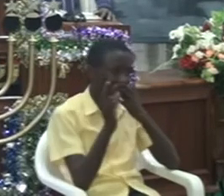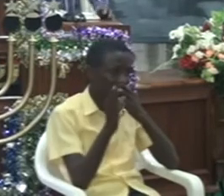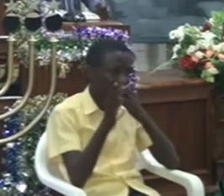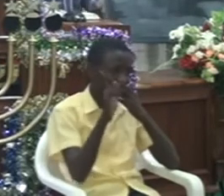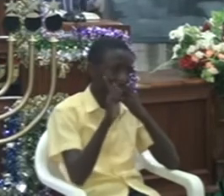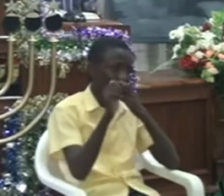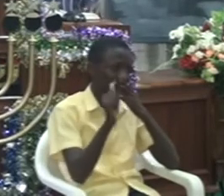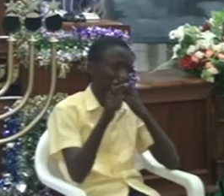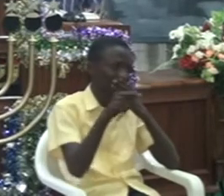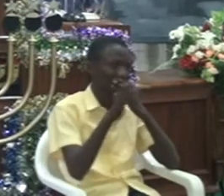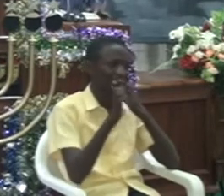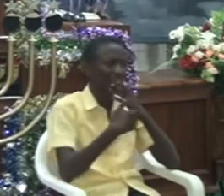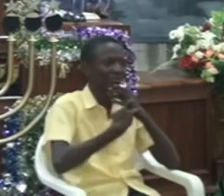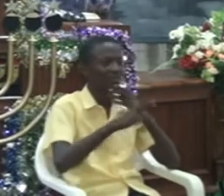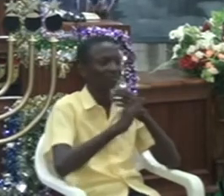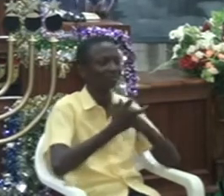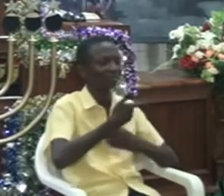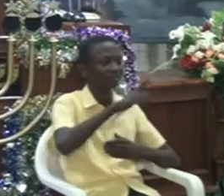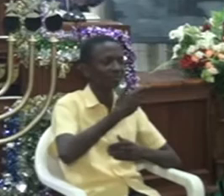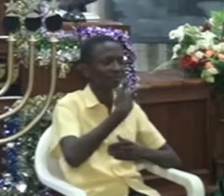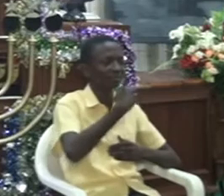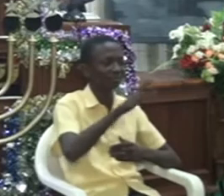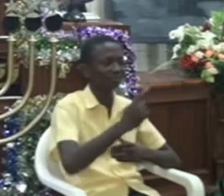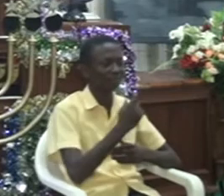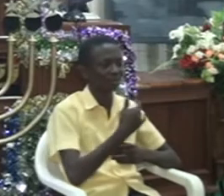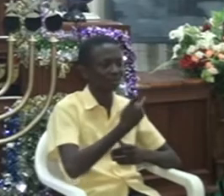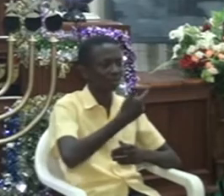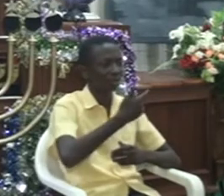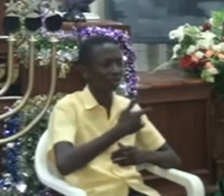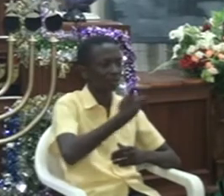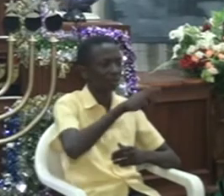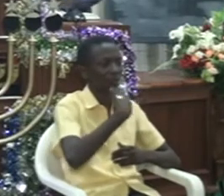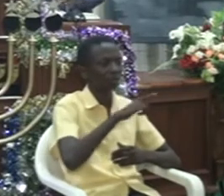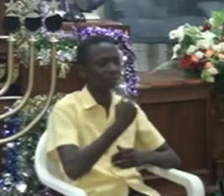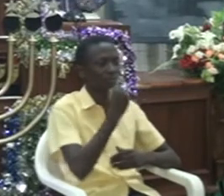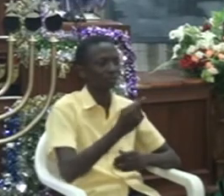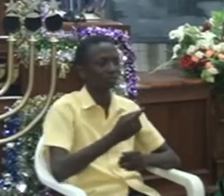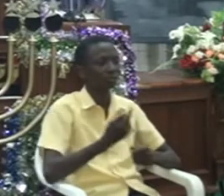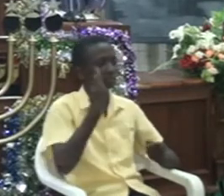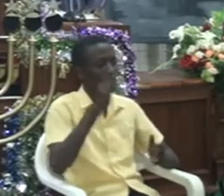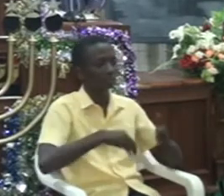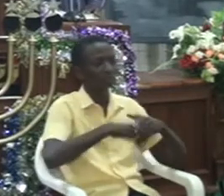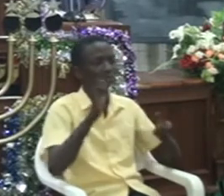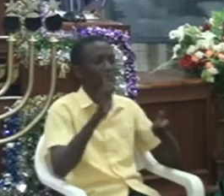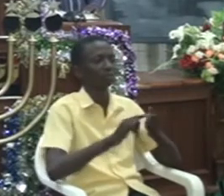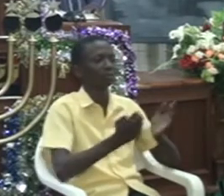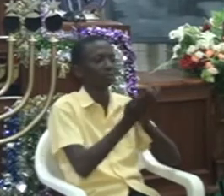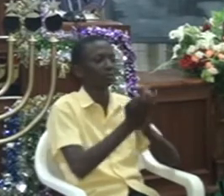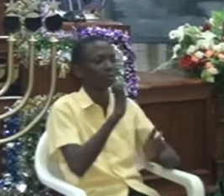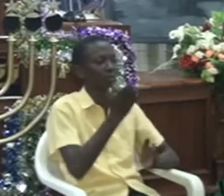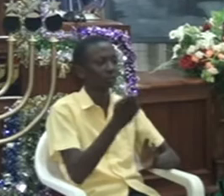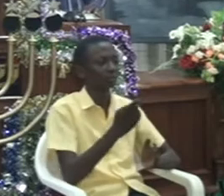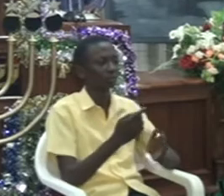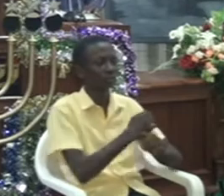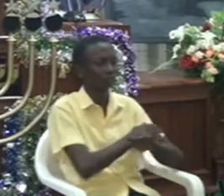dira, atamwambia, la destination pour Bukavu, njia ya kwenda Bukavu, c'est ici, ndio hii. Et sur cette route,